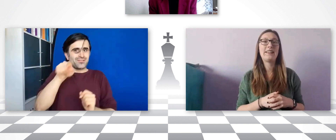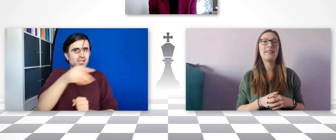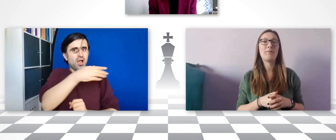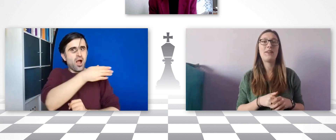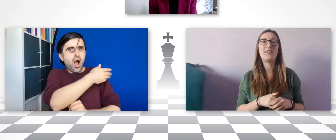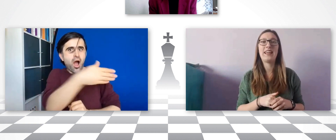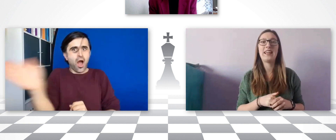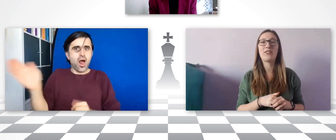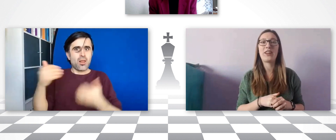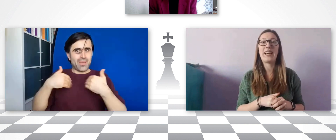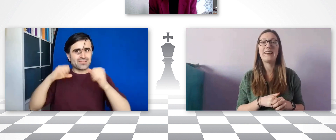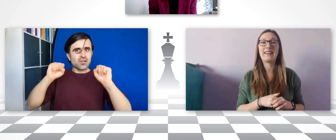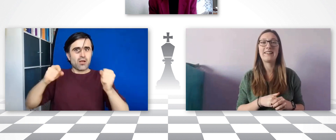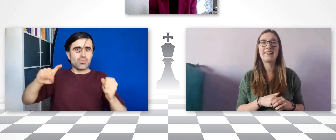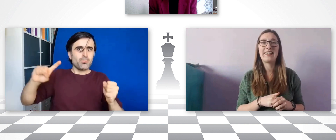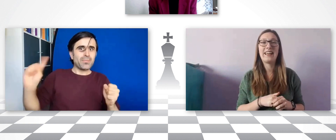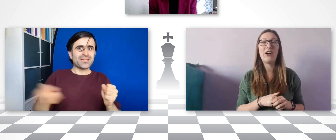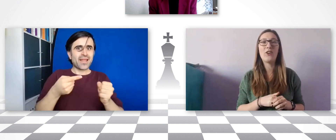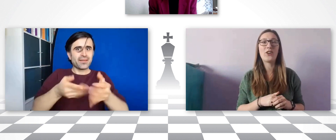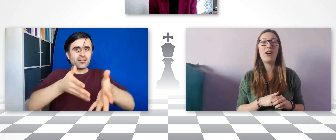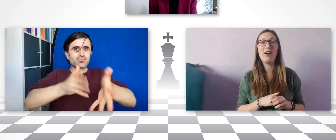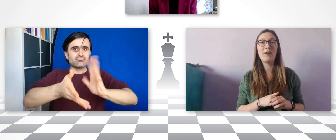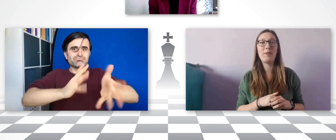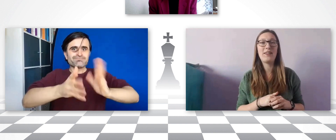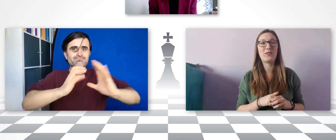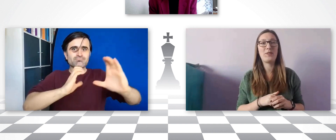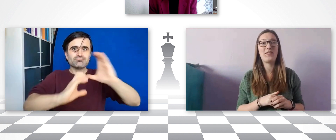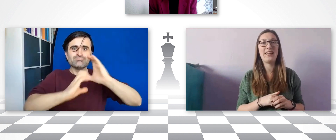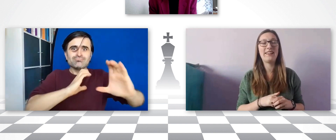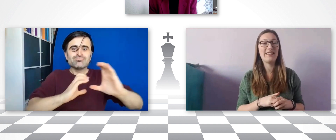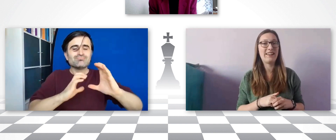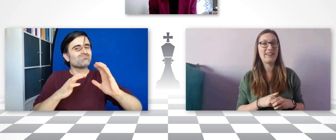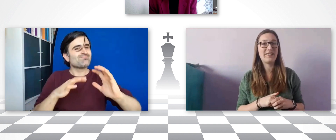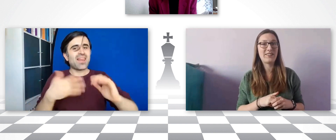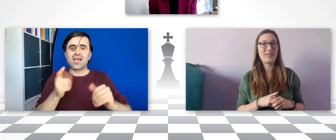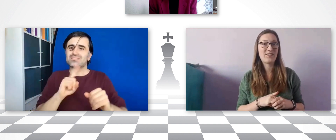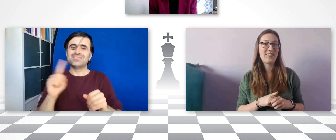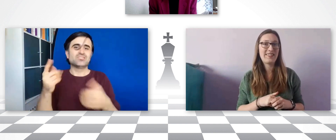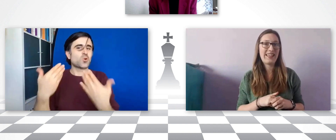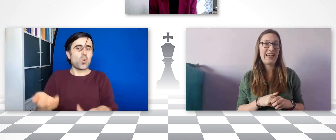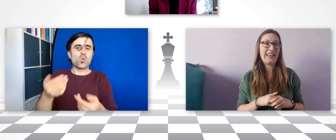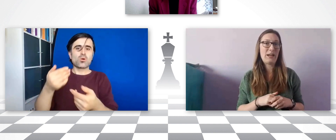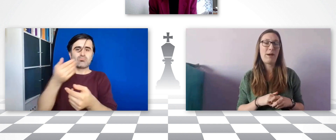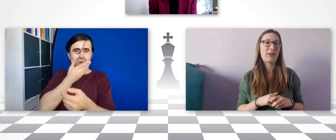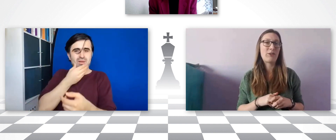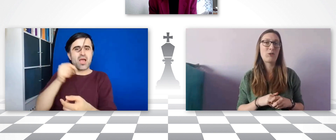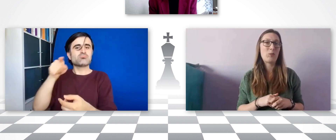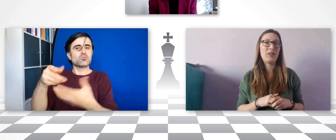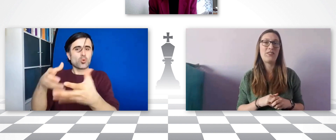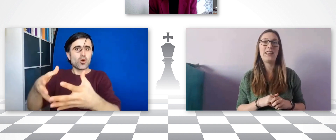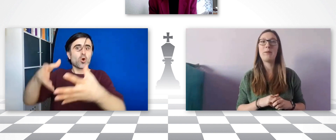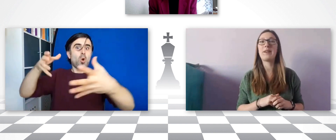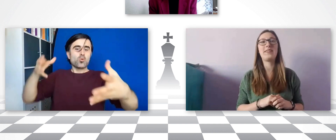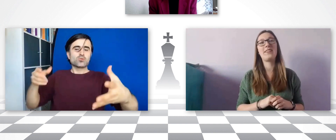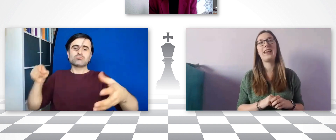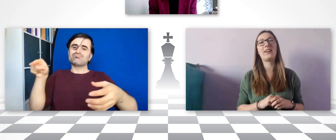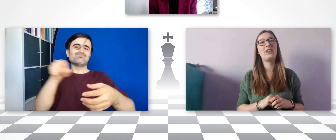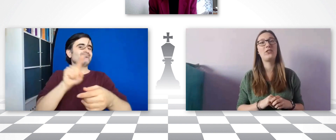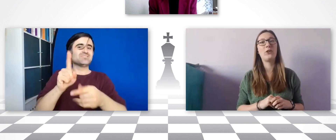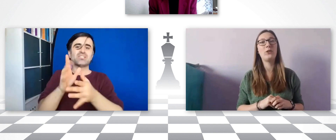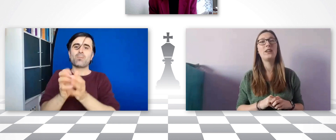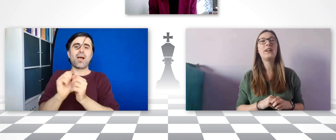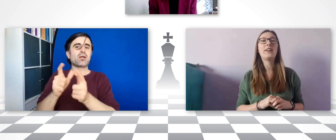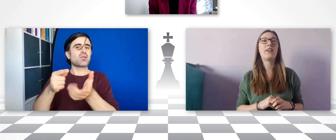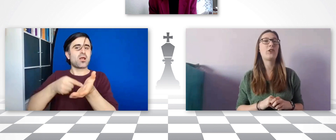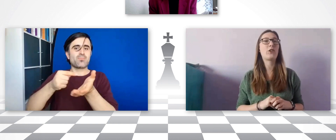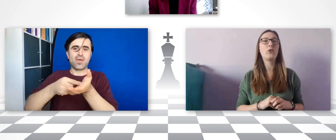En mensen denken waarschijnlijk, als alle mensen meteen in gebaren kunnen communiceren, maar dat is helaas niet